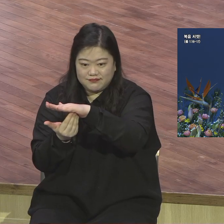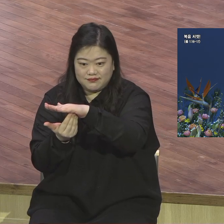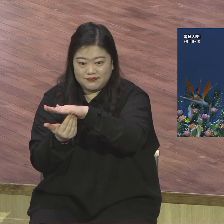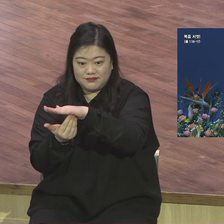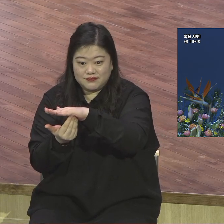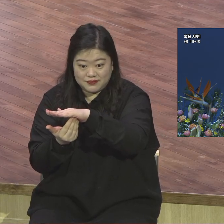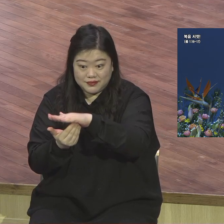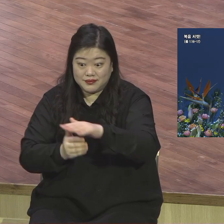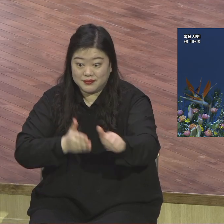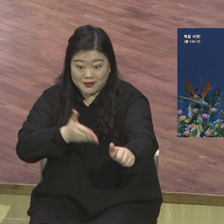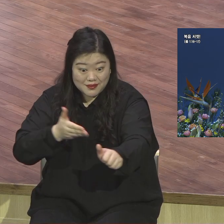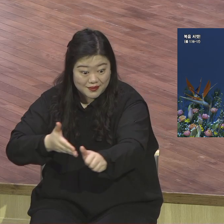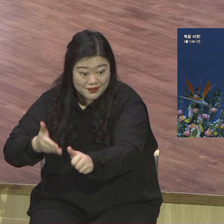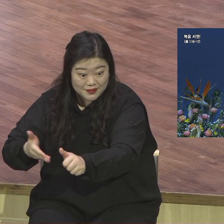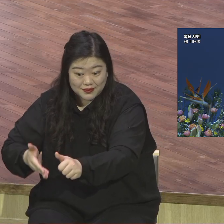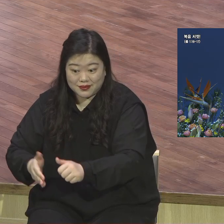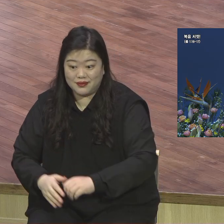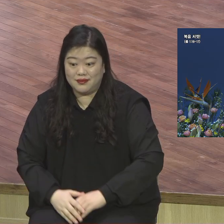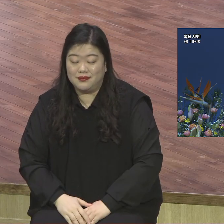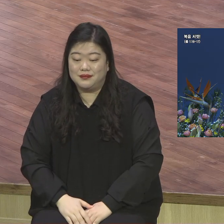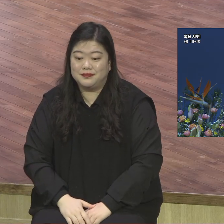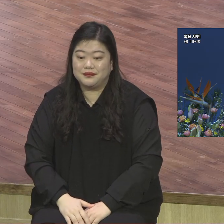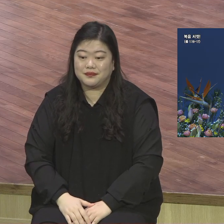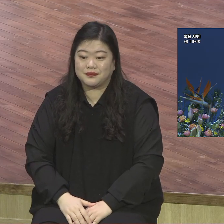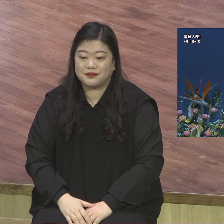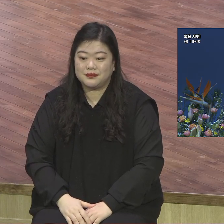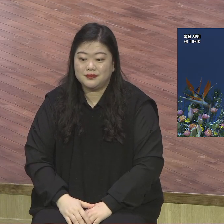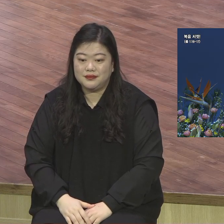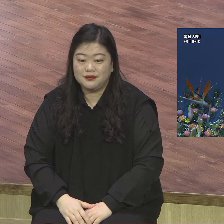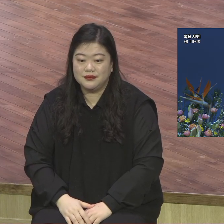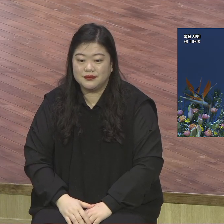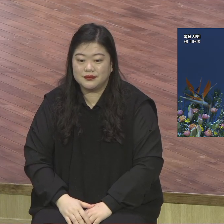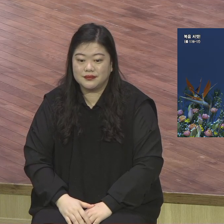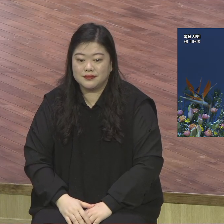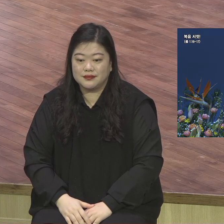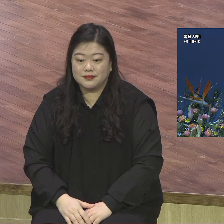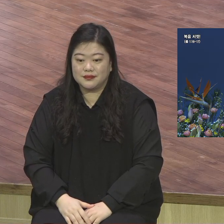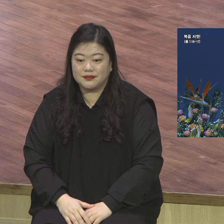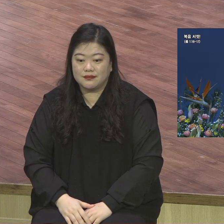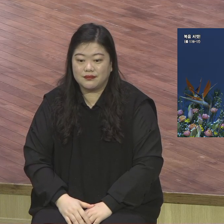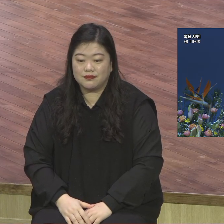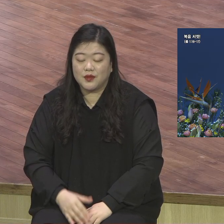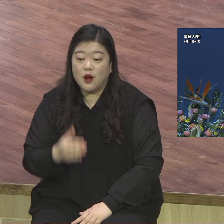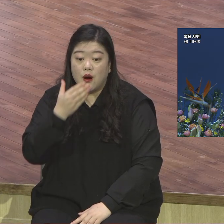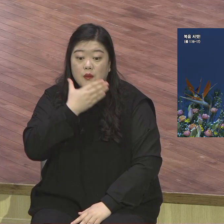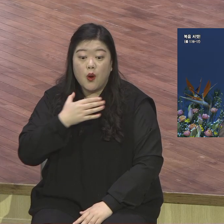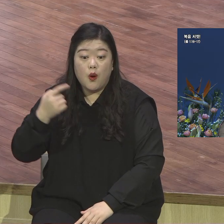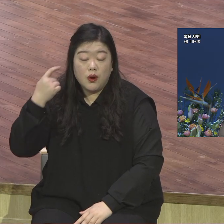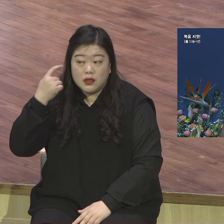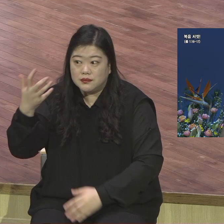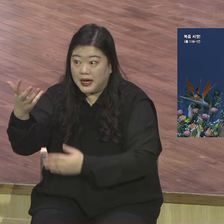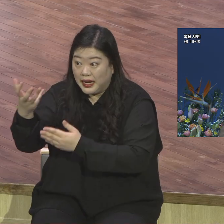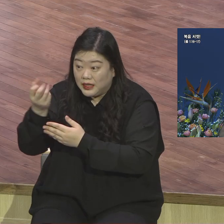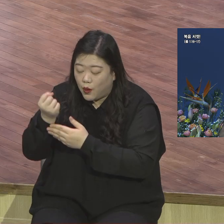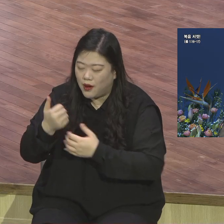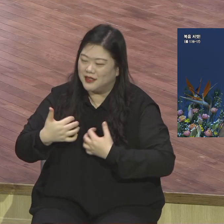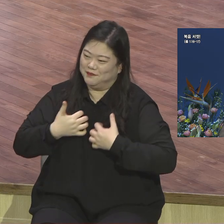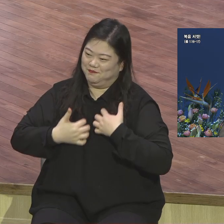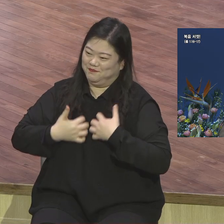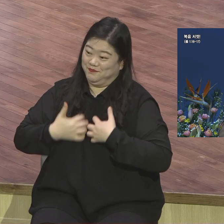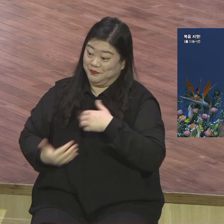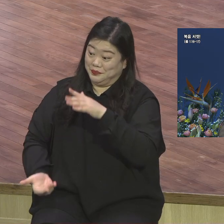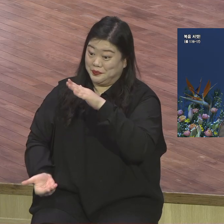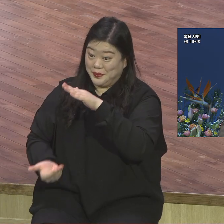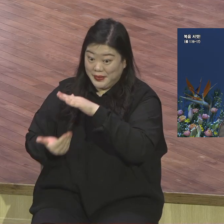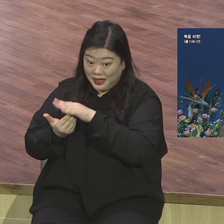되기 바랍니다. 이 복음 서밋을 축복을 누려야 우리가 본당 헌당과 237 5천